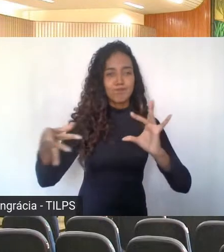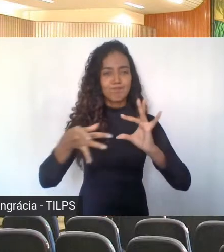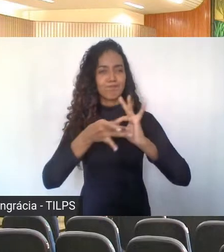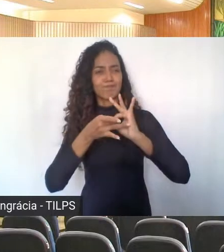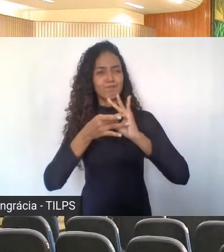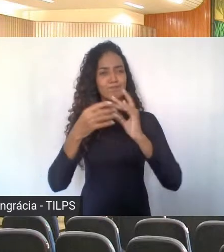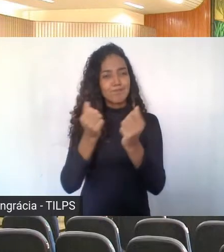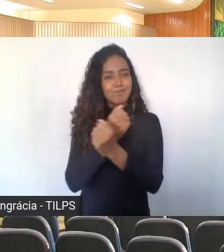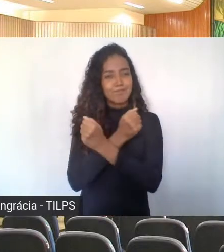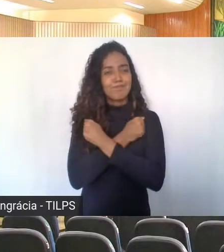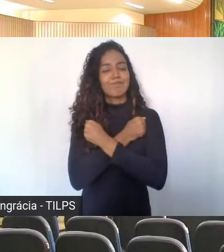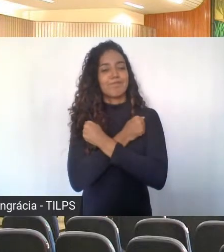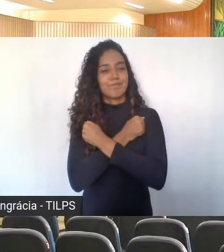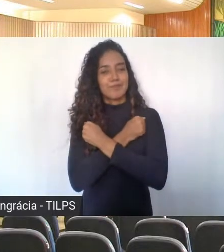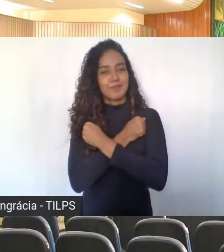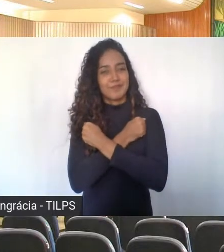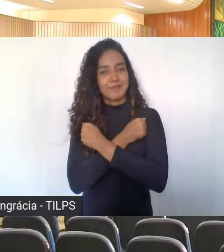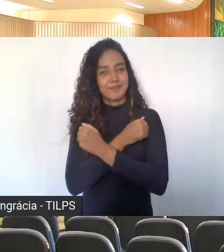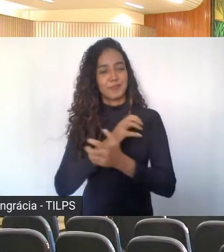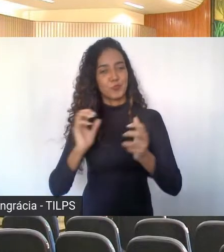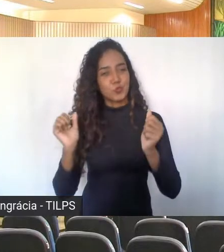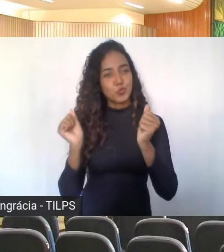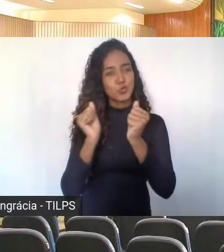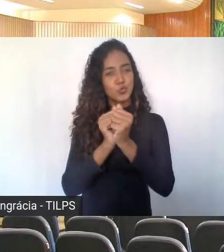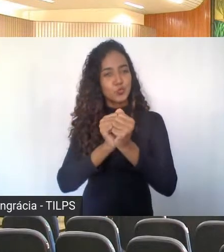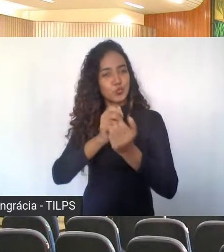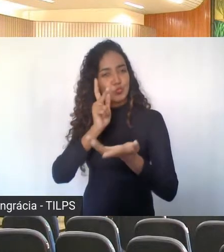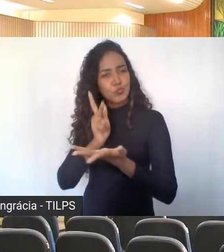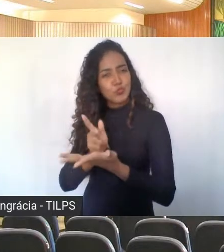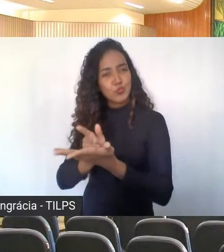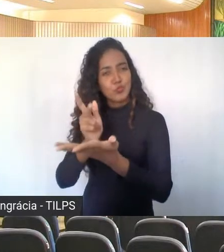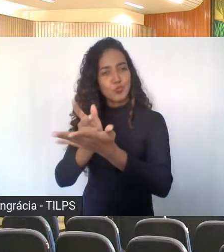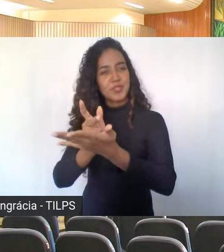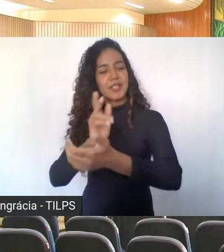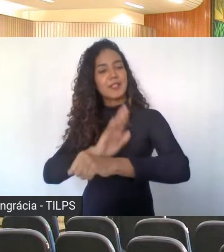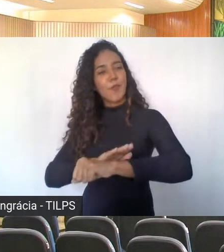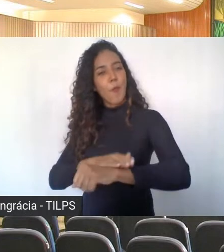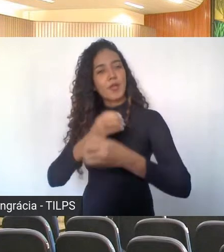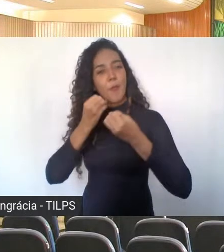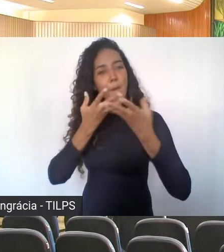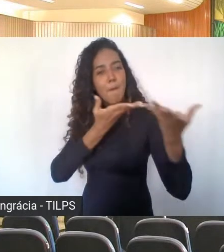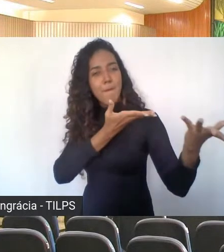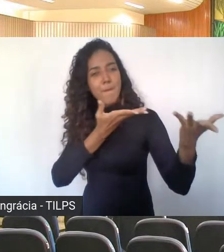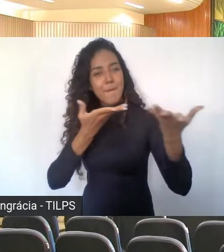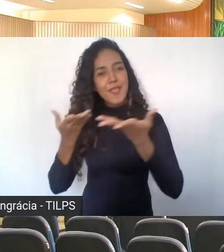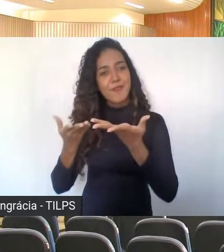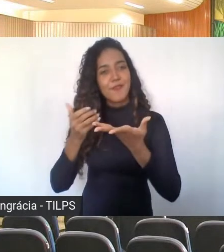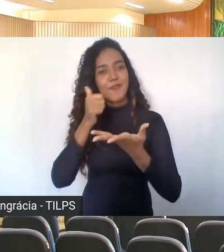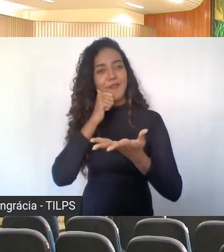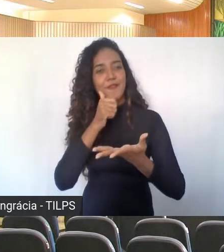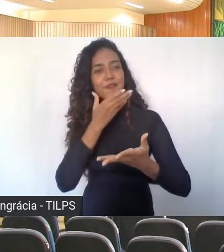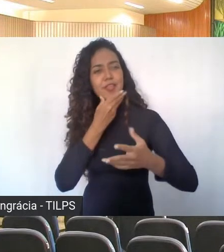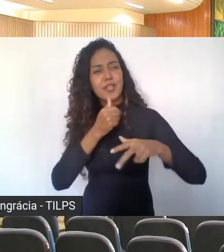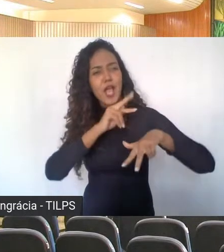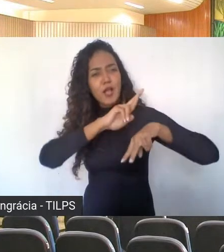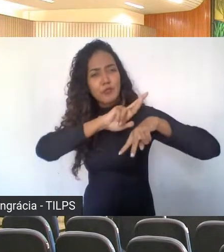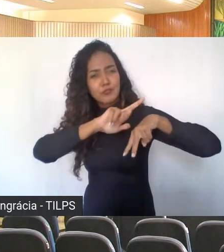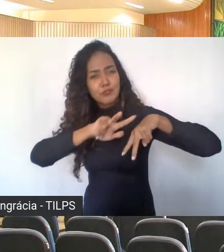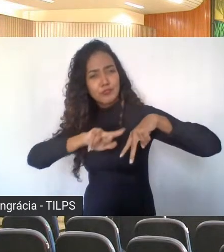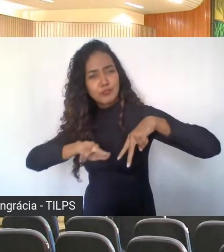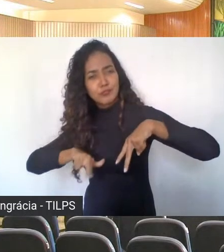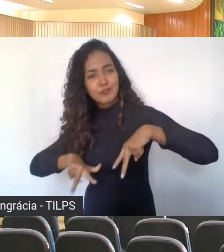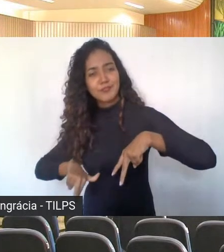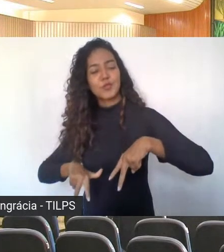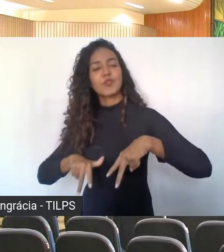estamos juntas e estamos juntos nesse momento. Sejam bem-vindos, sejam bem-vindas, sejam bem-vindes